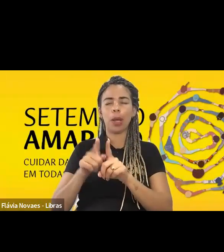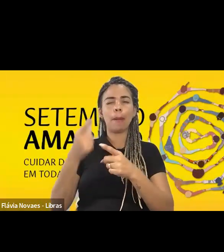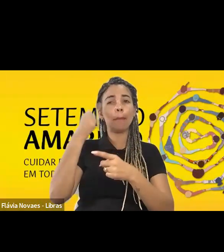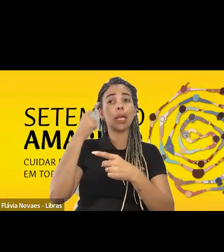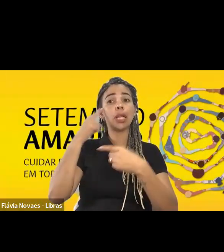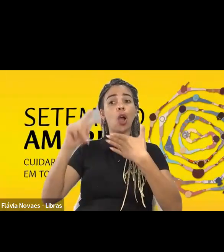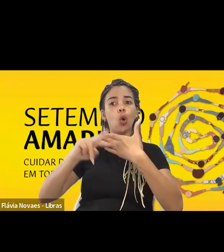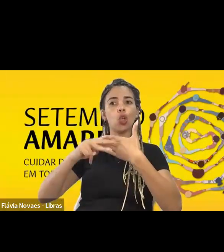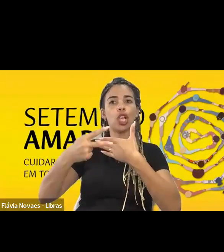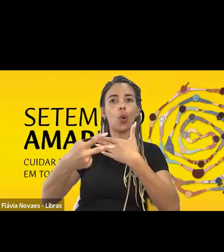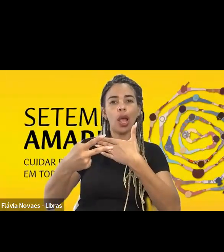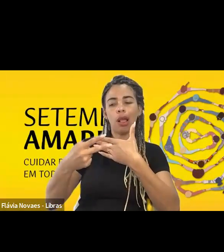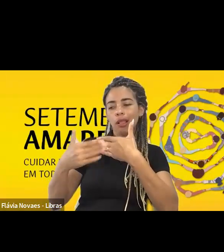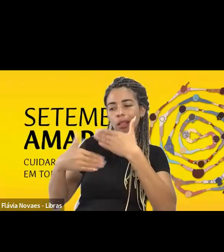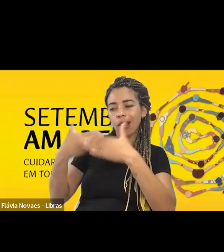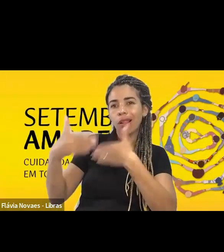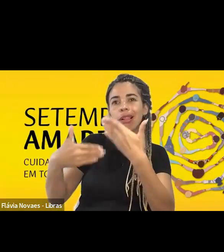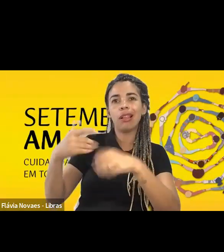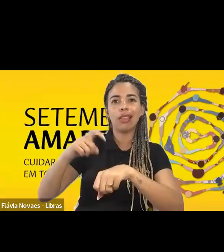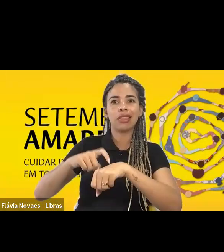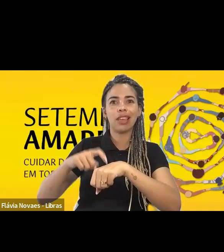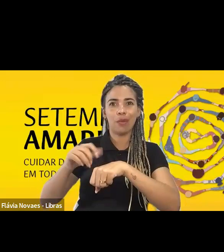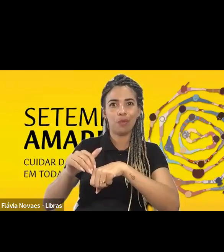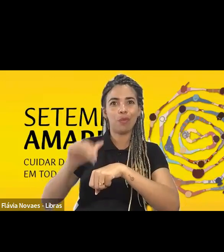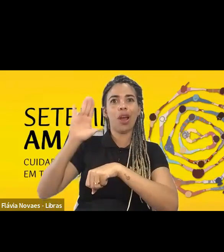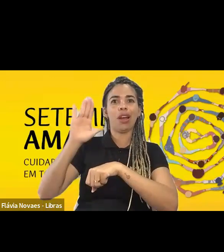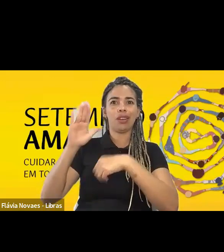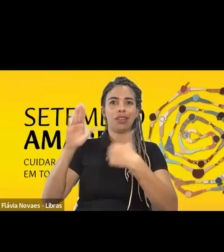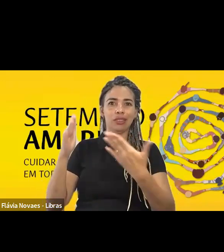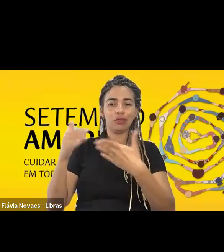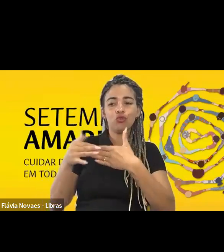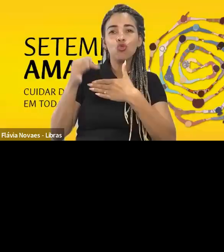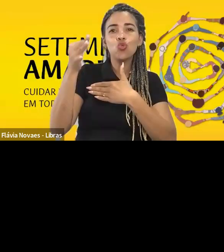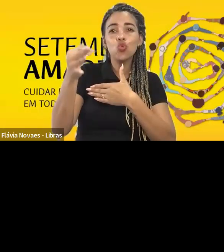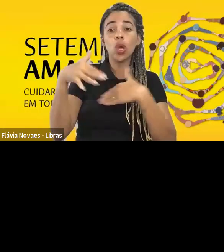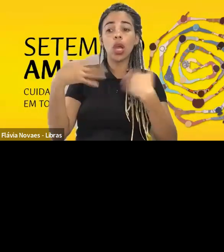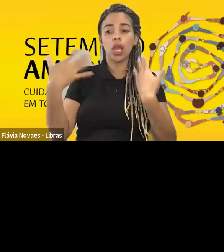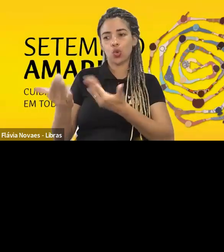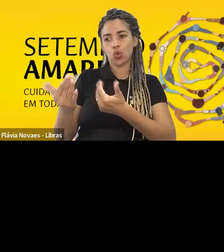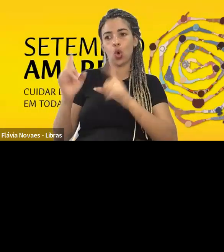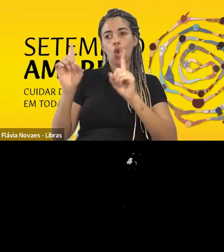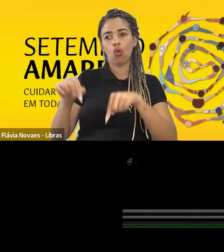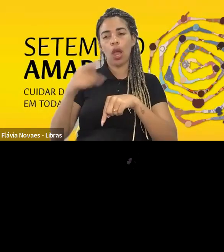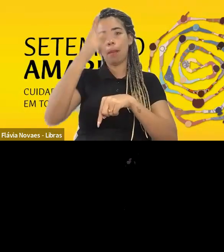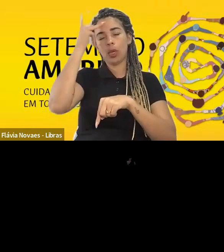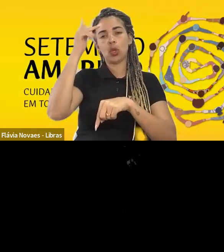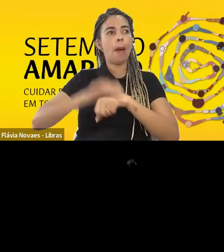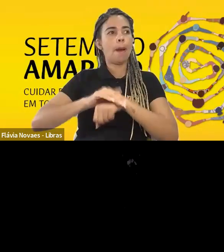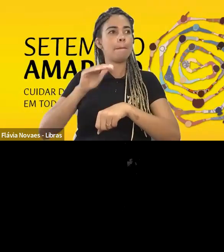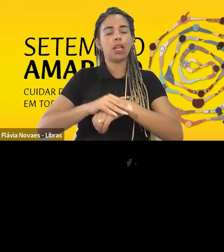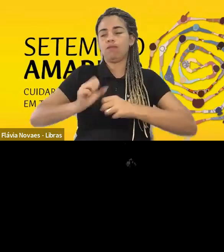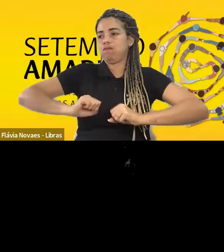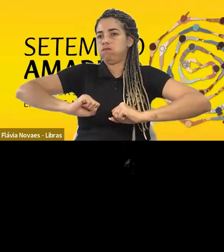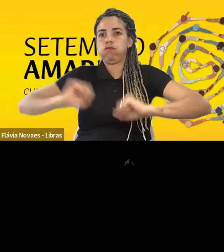de longo prazo, né? Então, de fato, o adolescente vai ser sempre alguém mais impulsivo, porque não vai